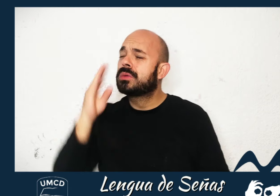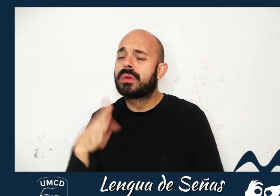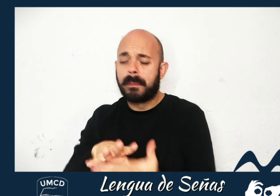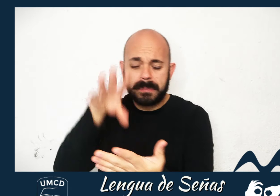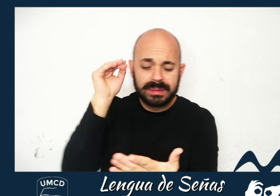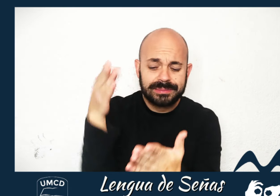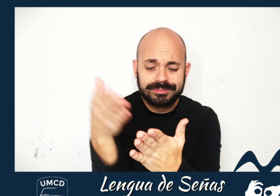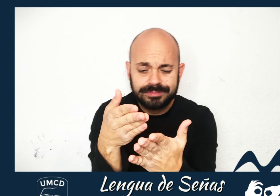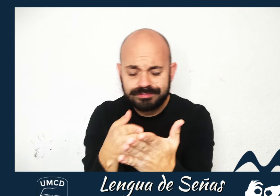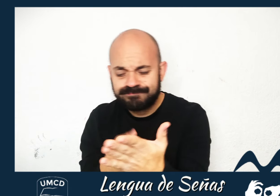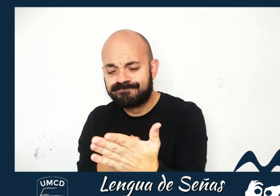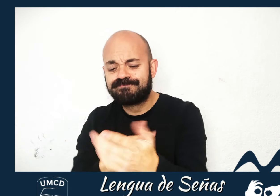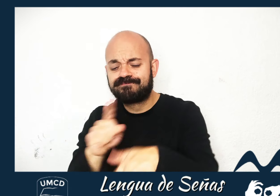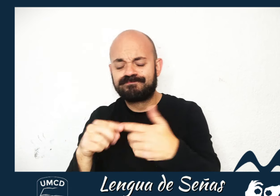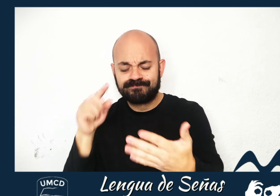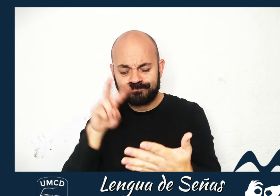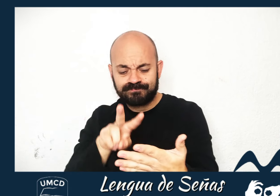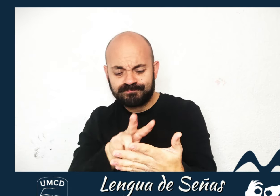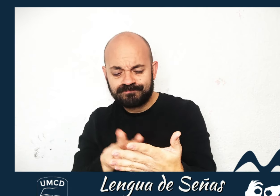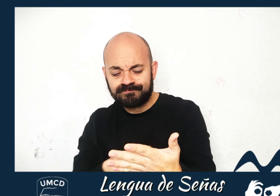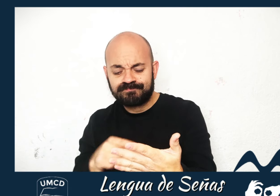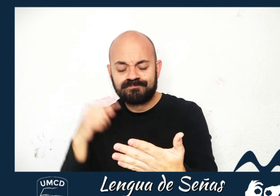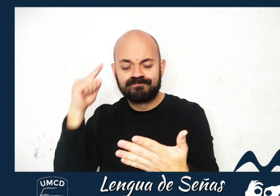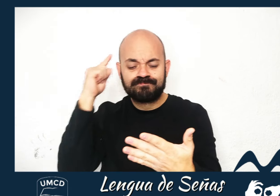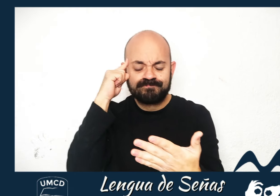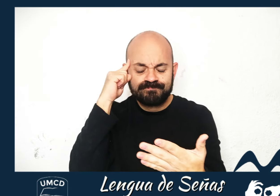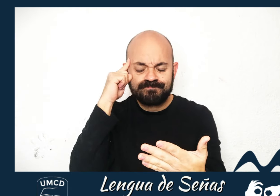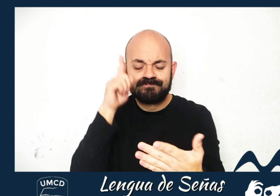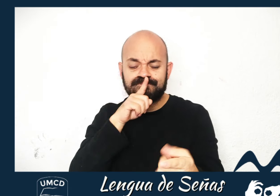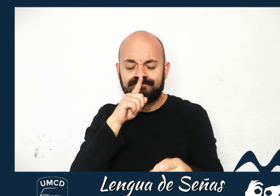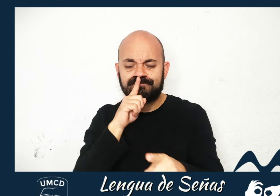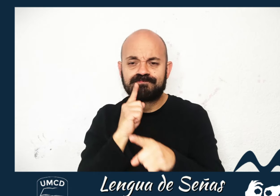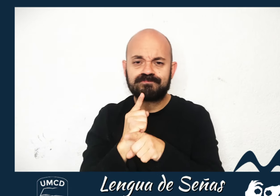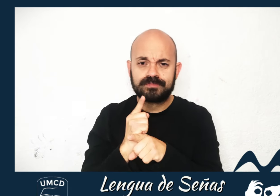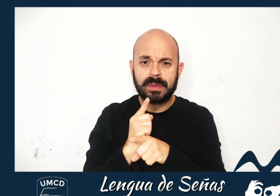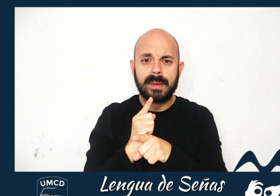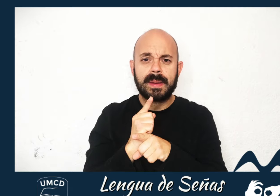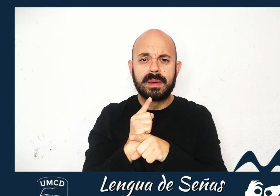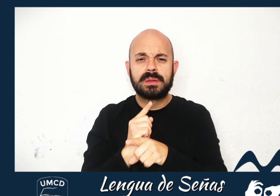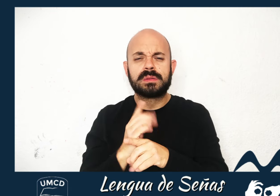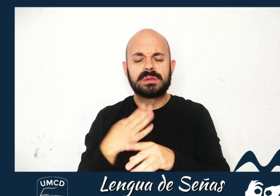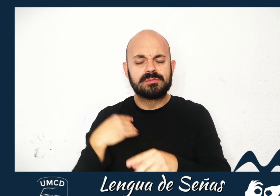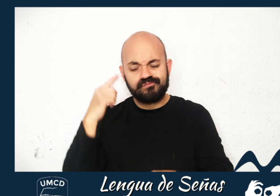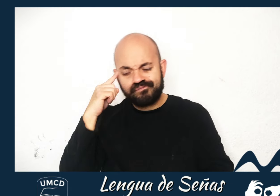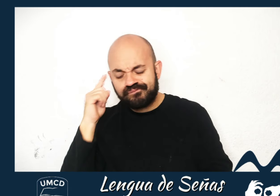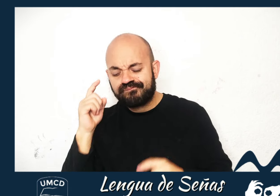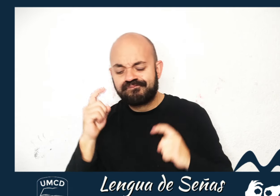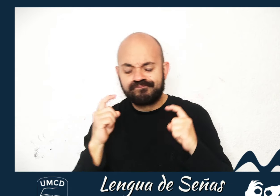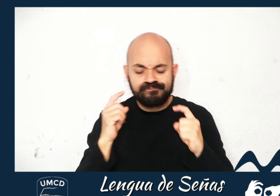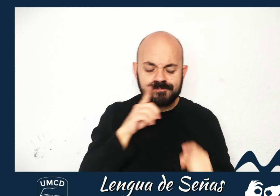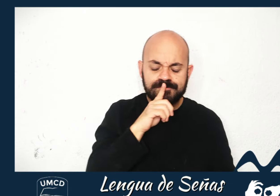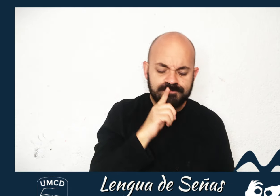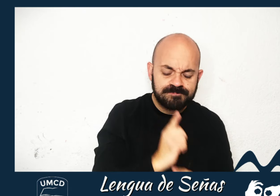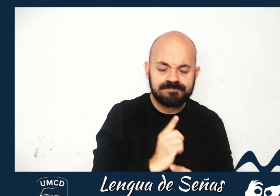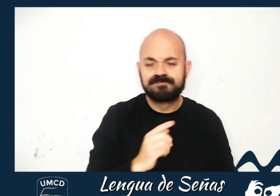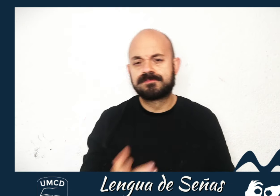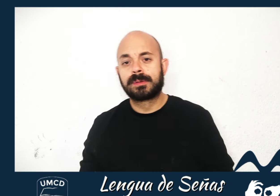nosotros le tememos, cuando nosotros le seguimos. Entonces vemos de que nosotros podemos tener esa